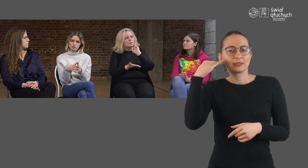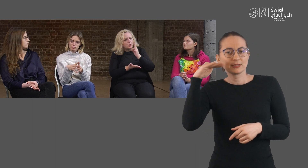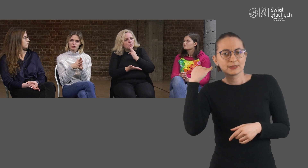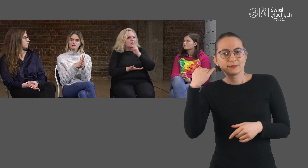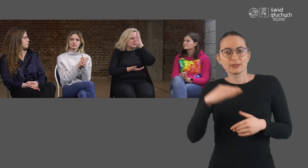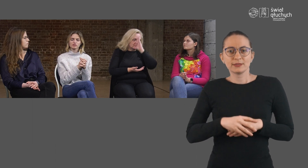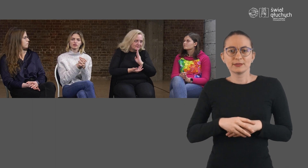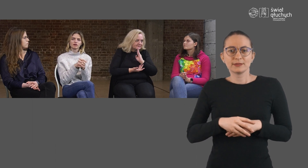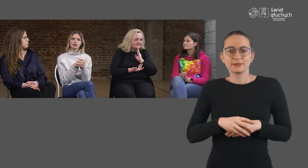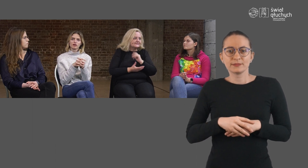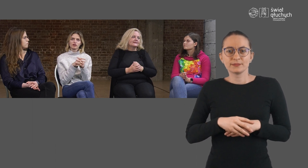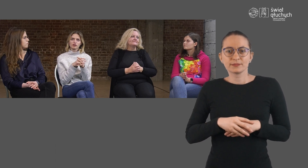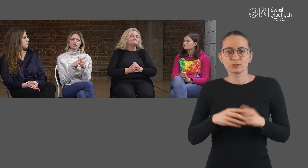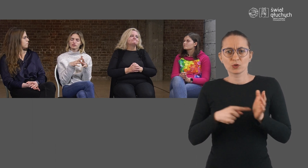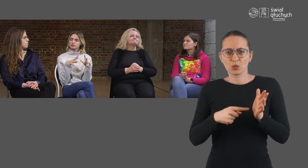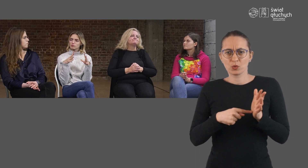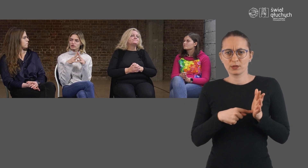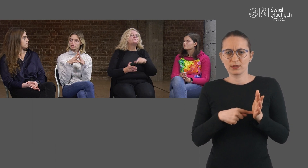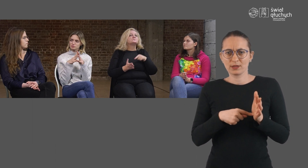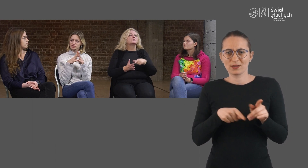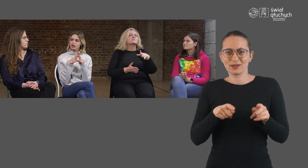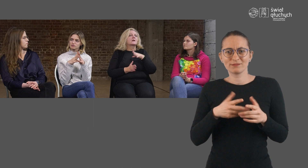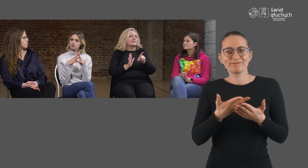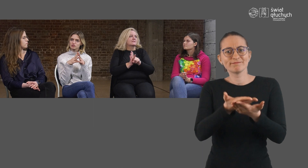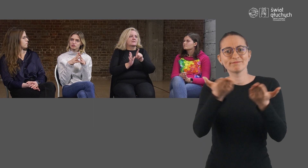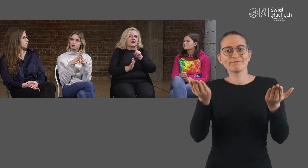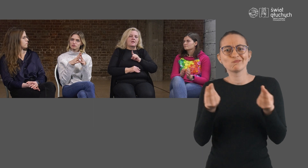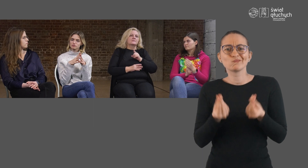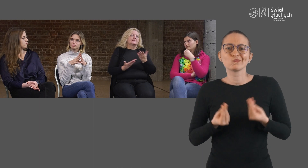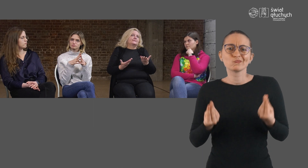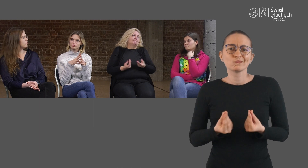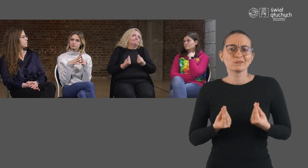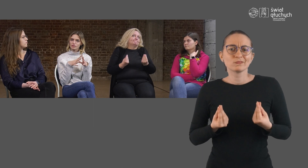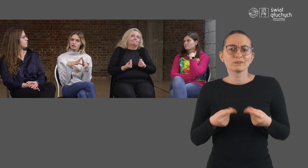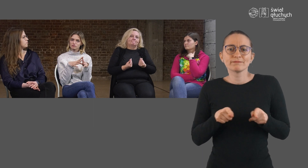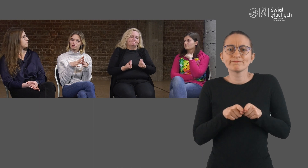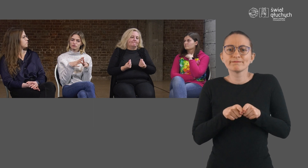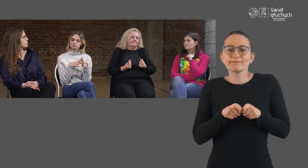głuchych, słabosłyszących i to była dla mnie taka też